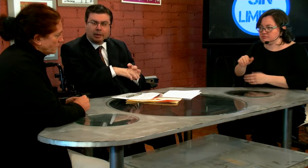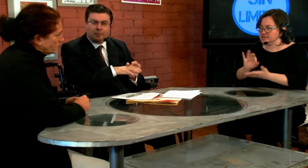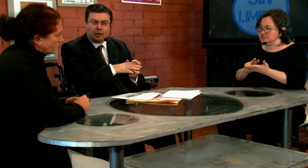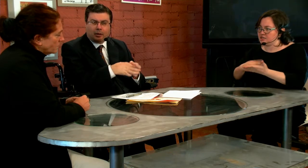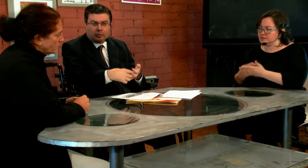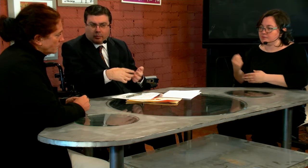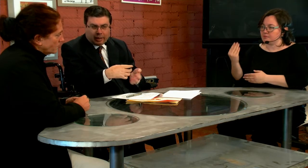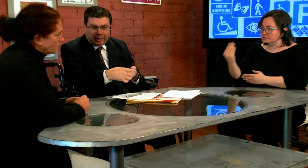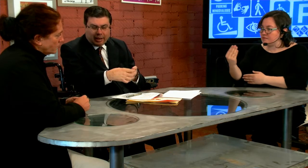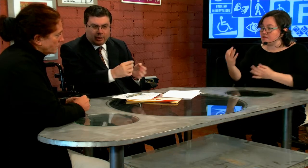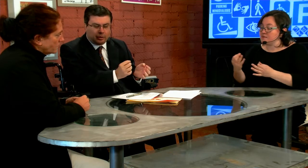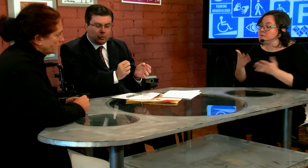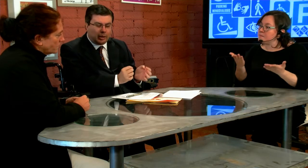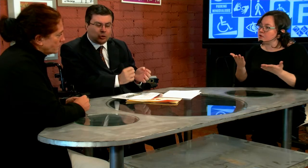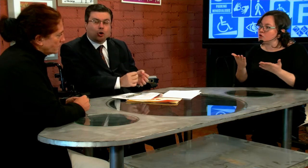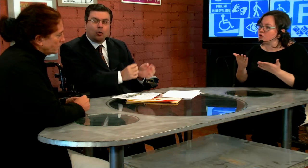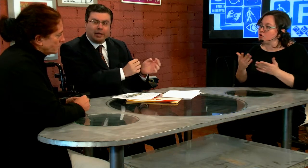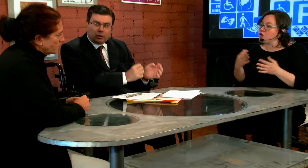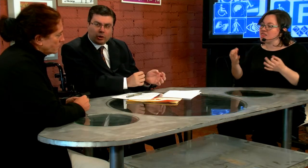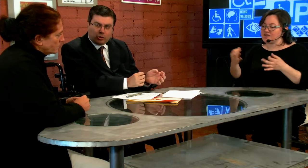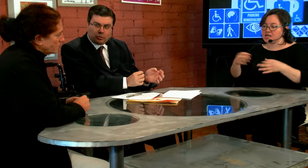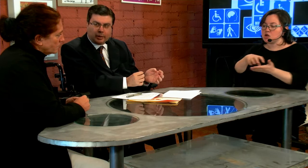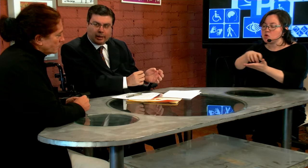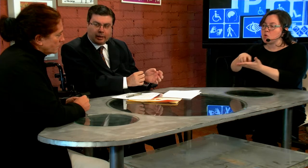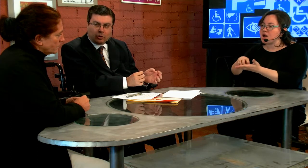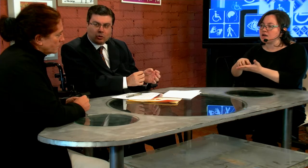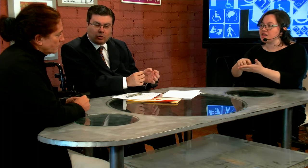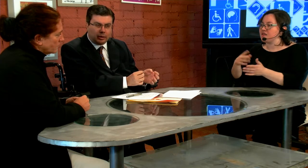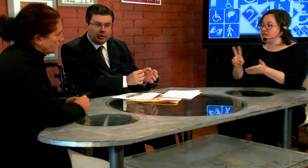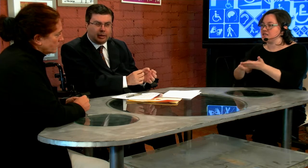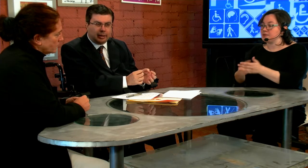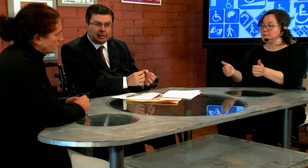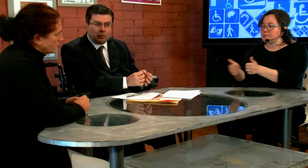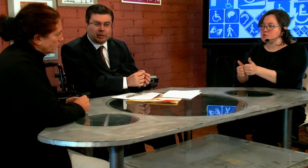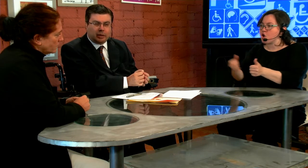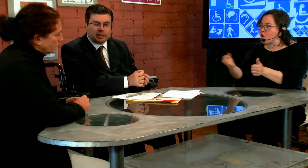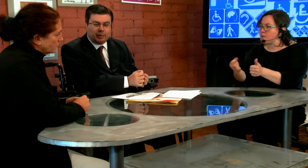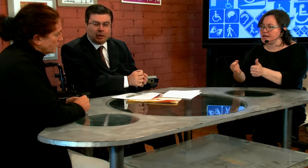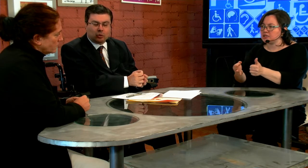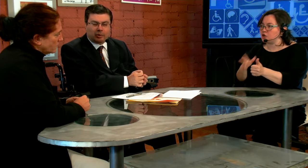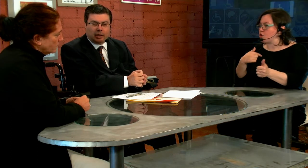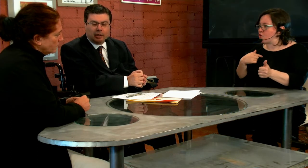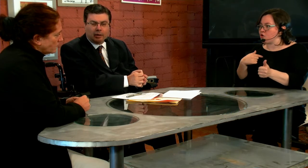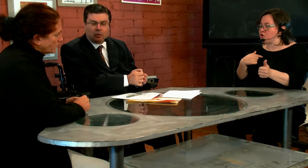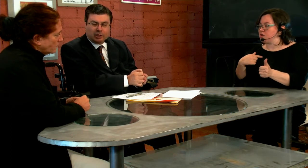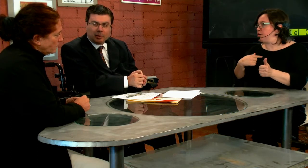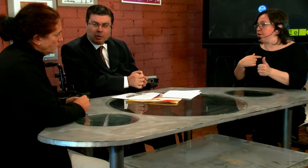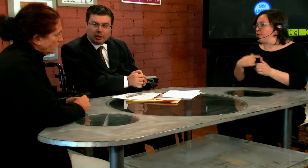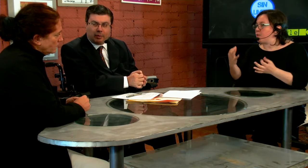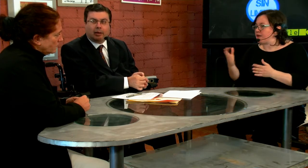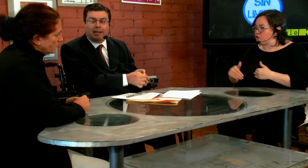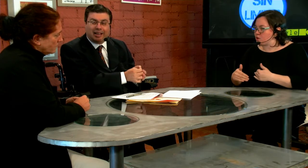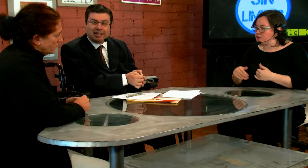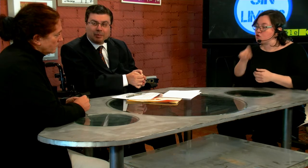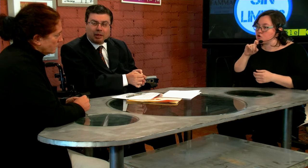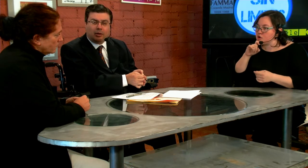figuras. ¿En qué lugares son obligatorios para que no se encuentren discriminados una persona con discapacidad